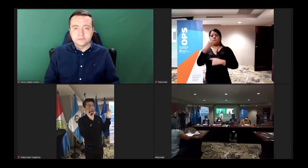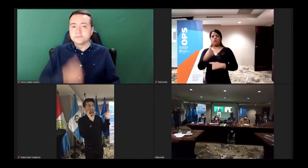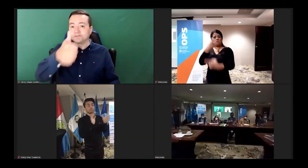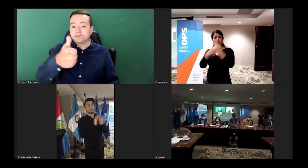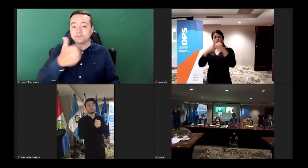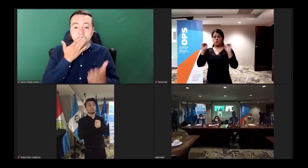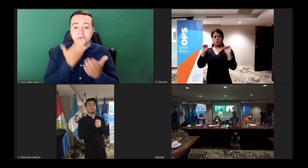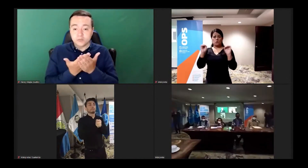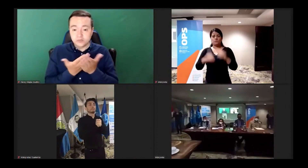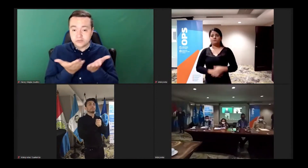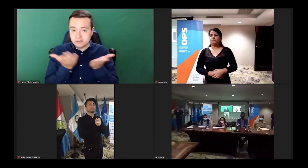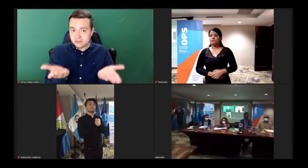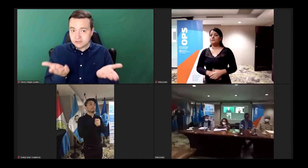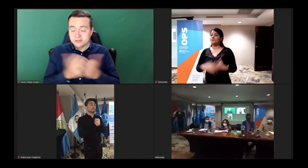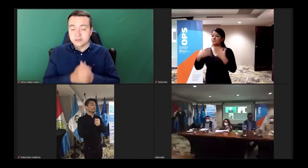Muchísimas gracias.